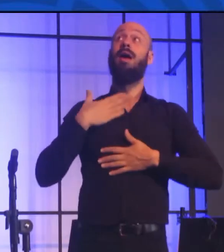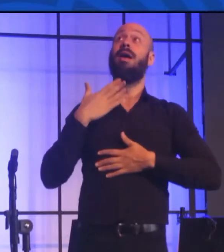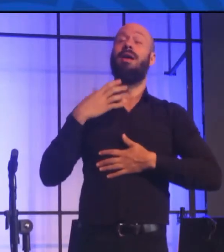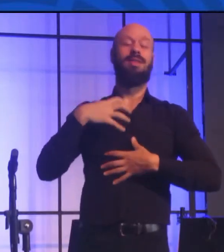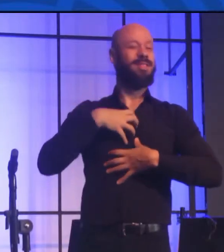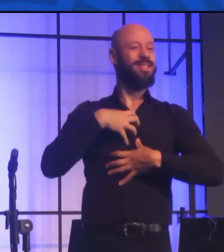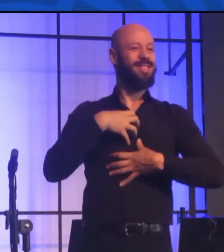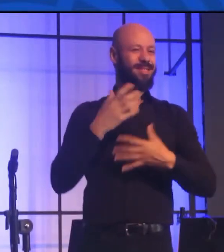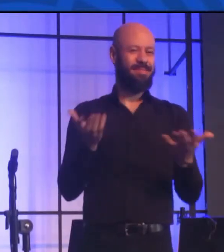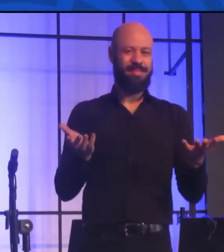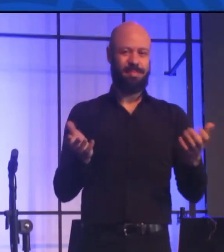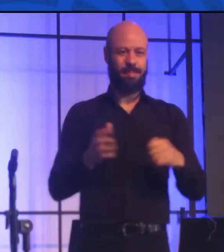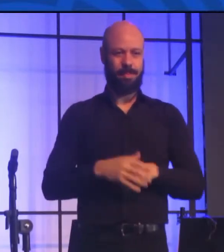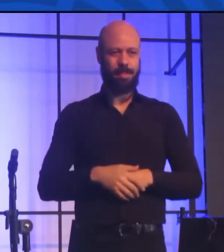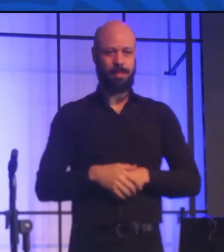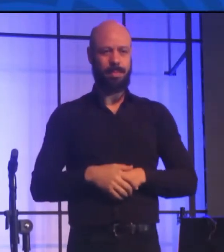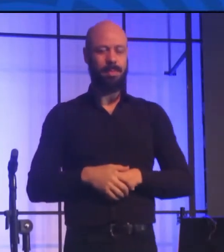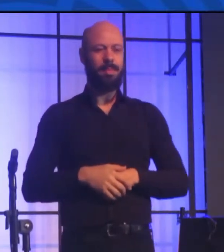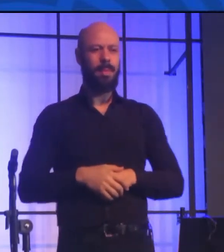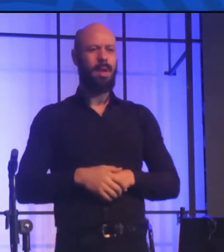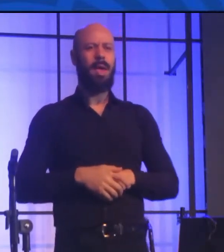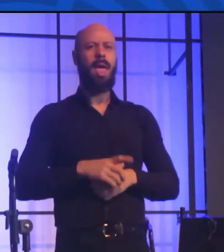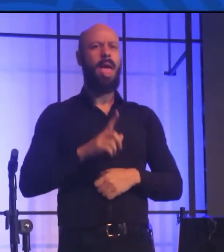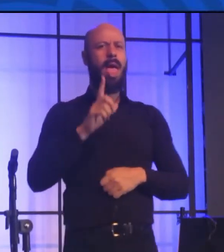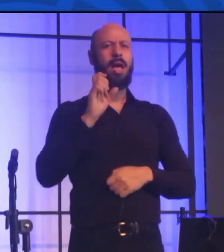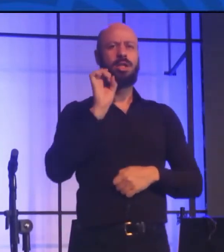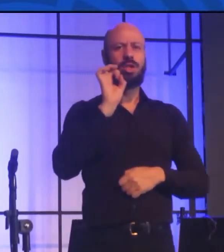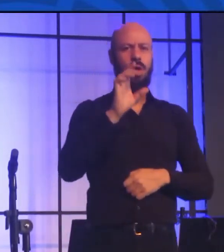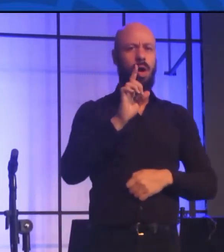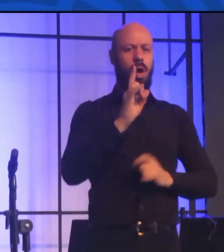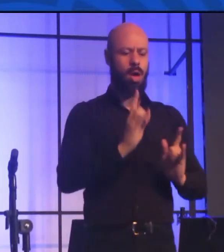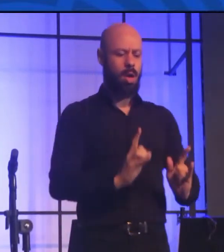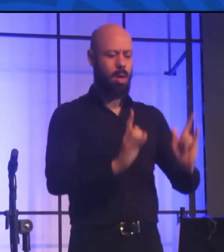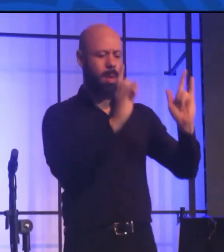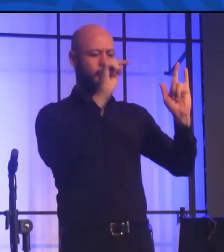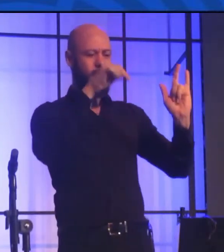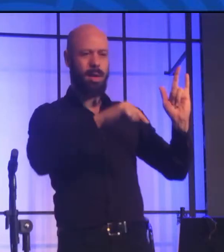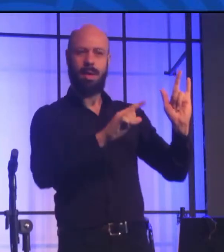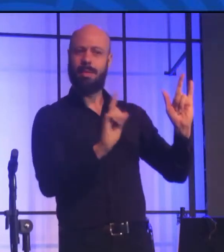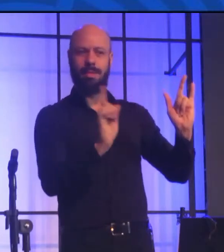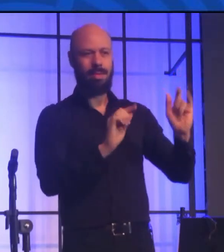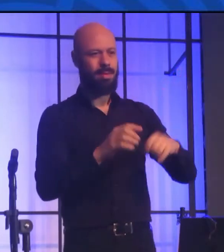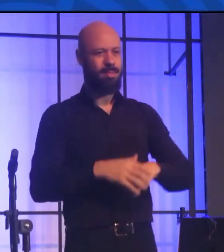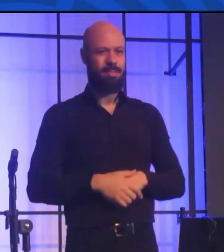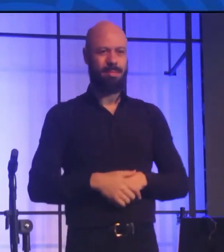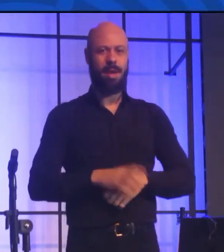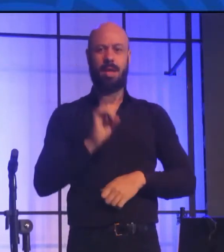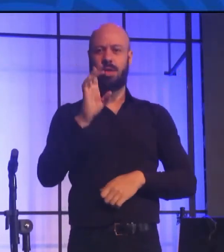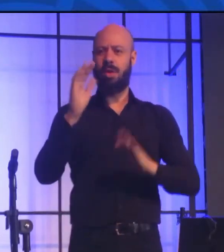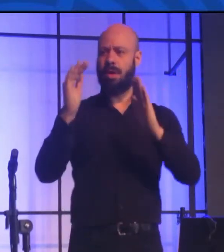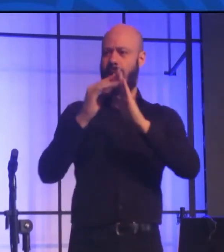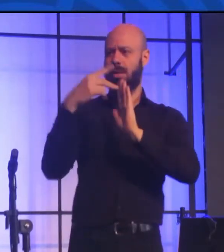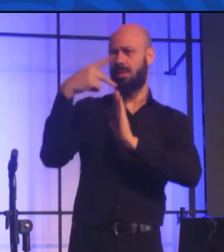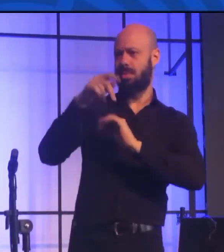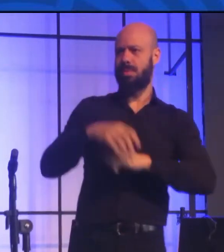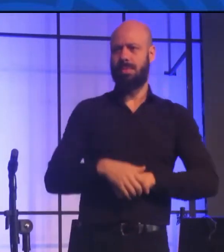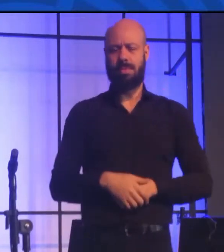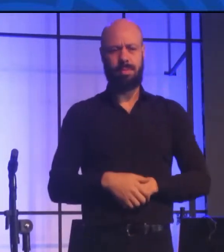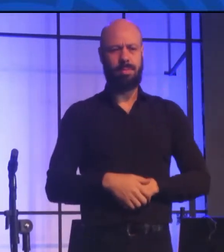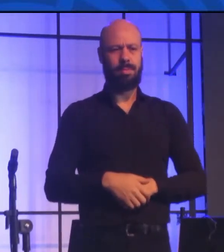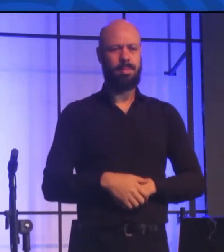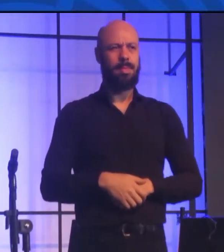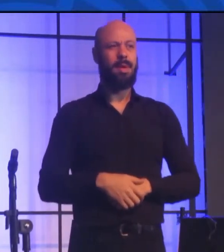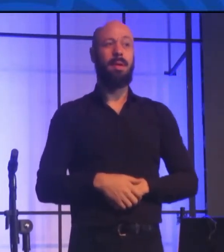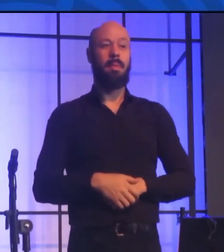falando que é um prédio, que é esse lugar. Eu não estou falando aqui que nós precisamos agora, a coisa está apertada,